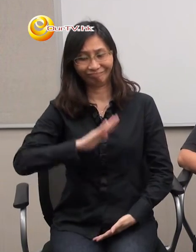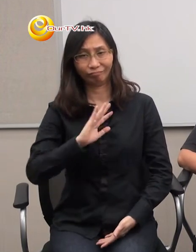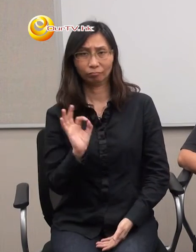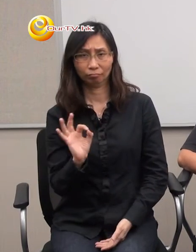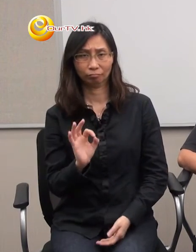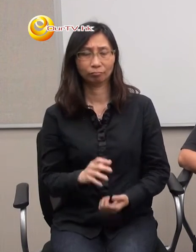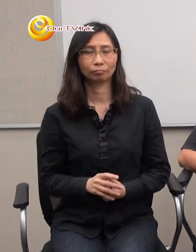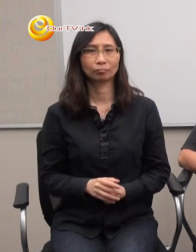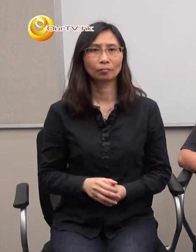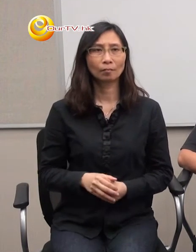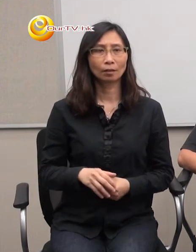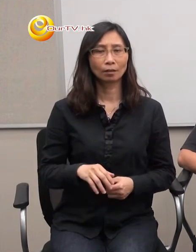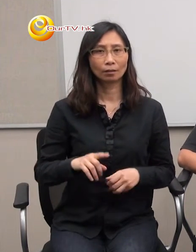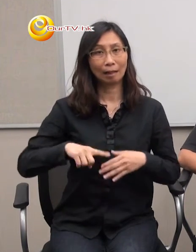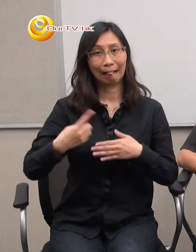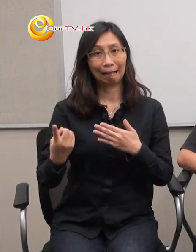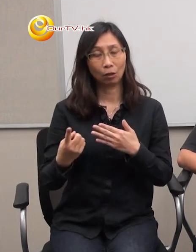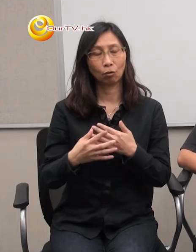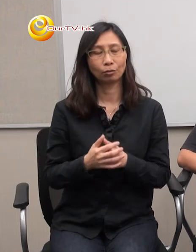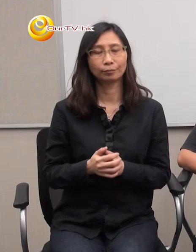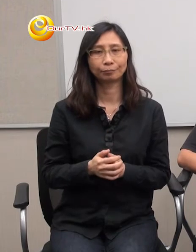題就係咁樣咯。咁而另外一個問題就係、